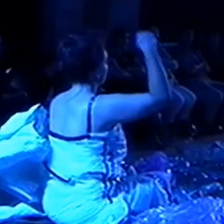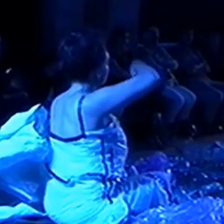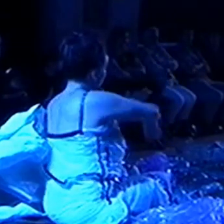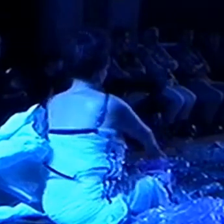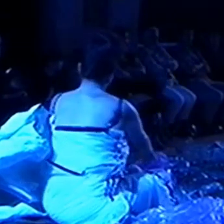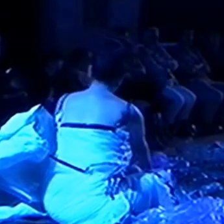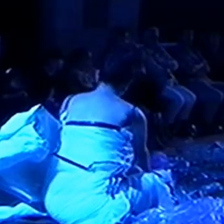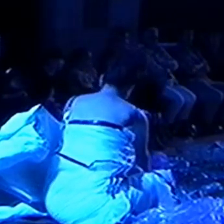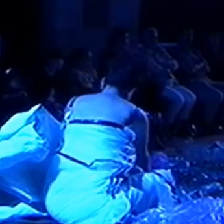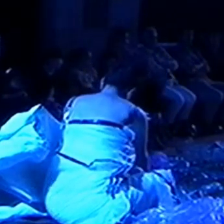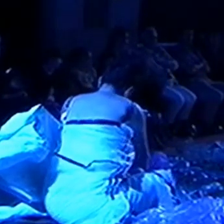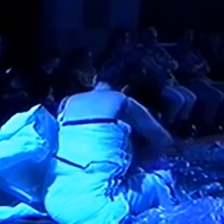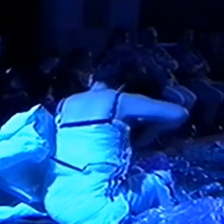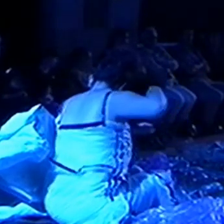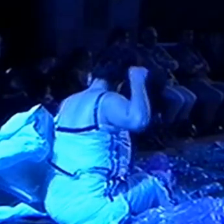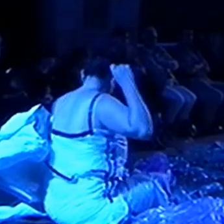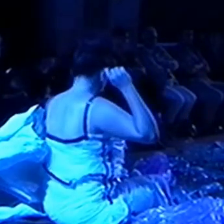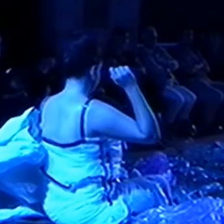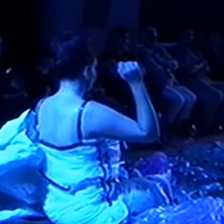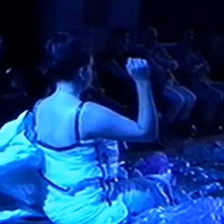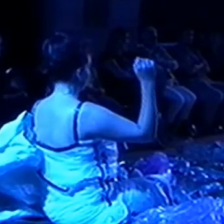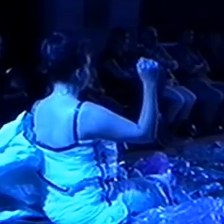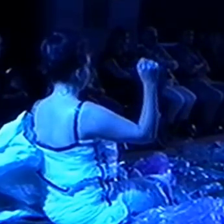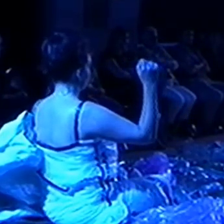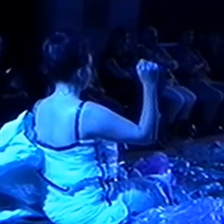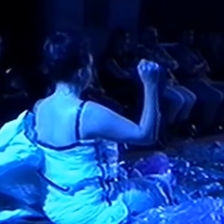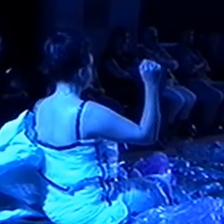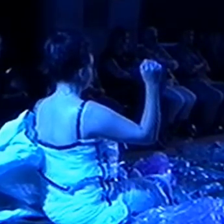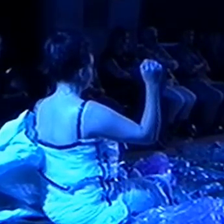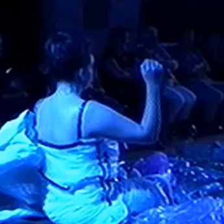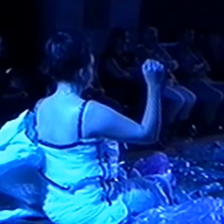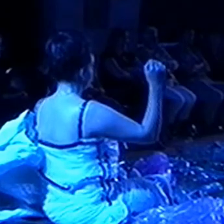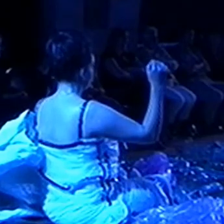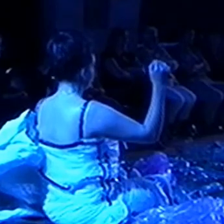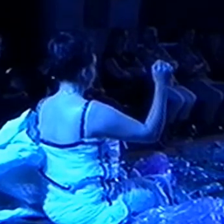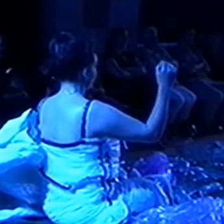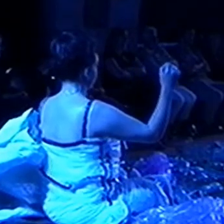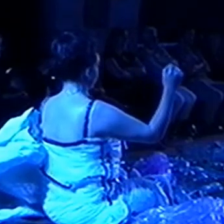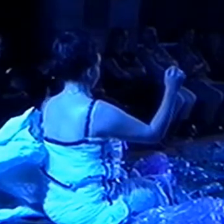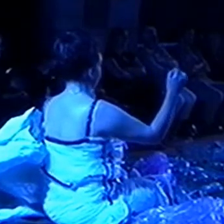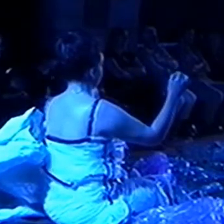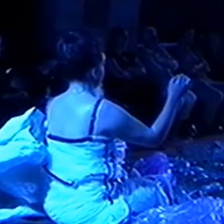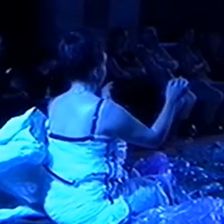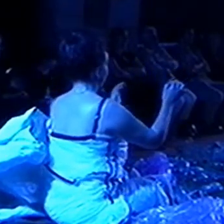Le bouleversement climatique accentue tous les extrêmes